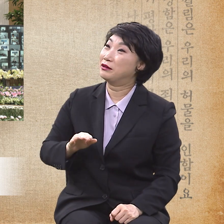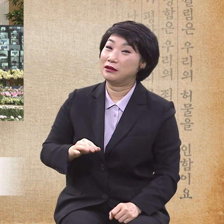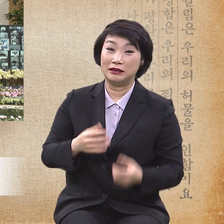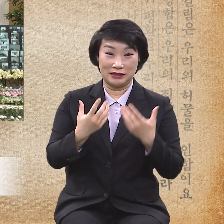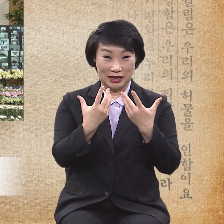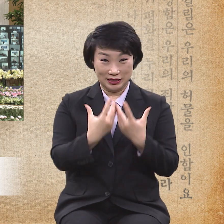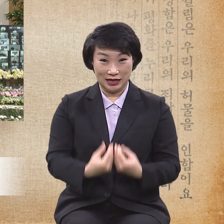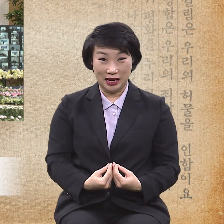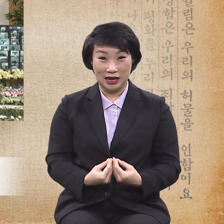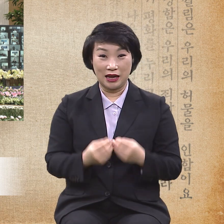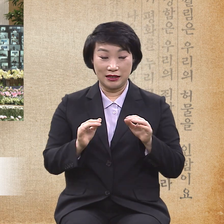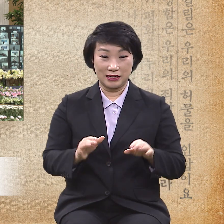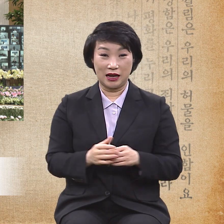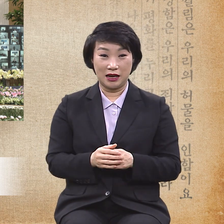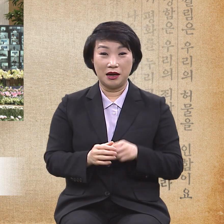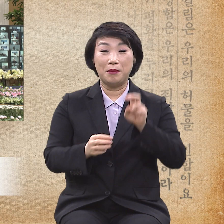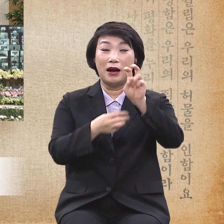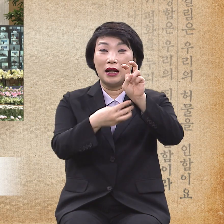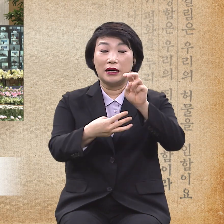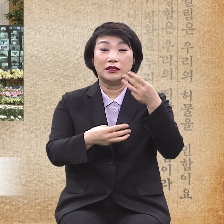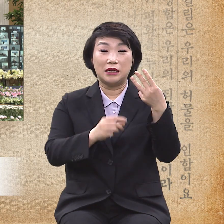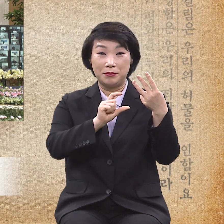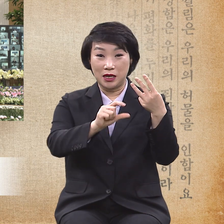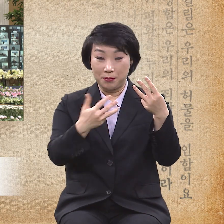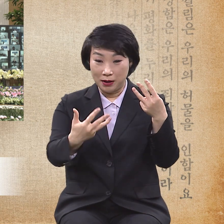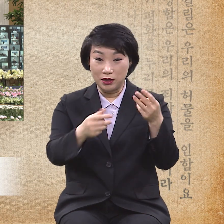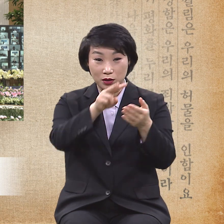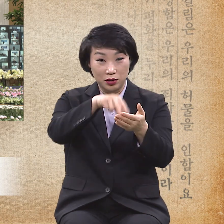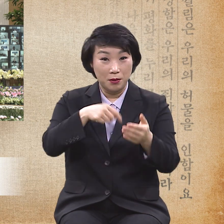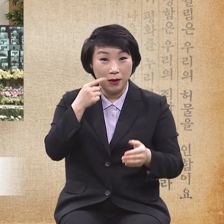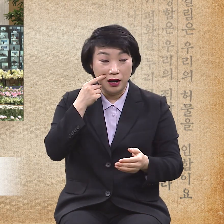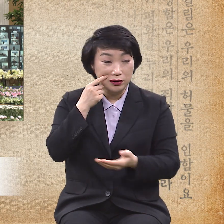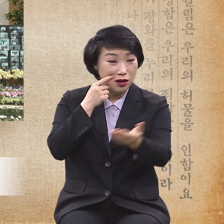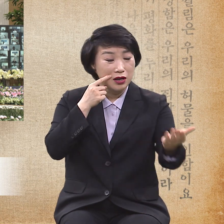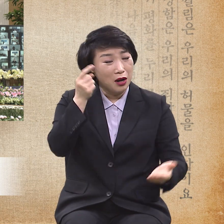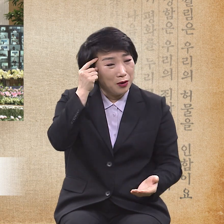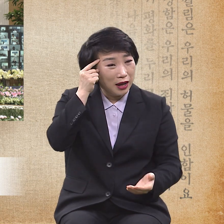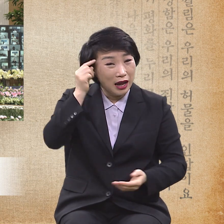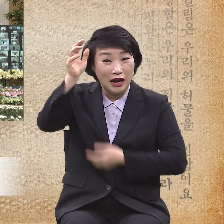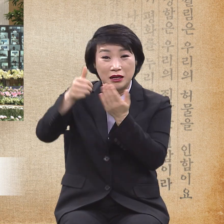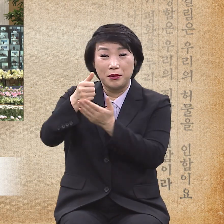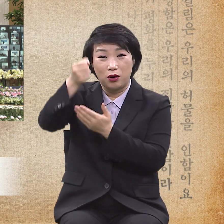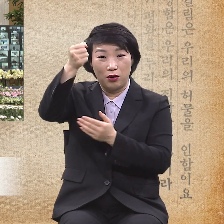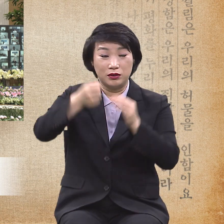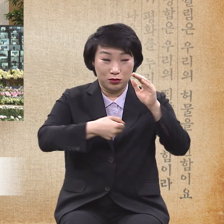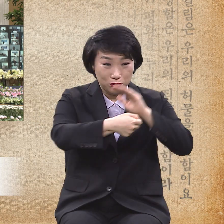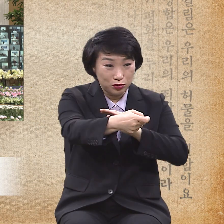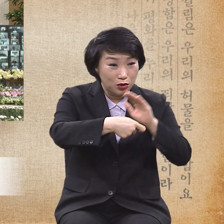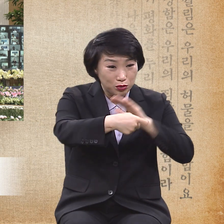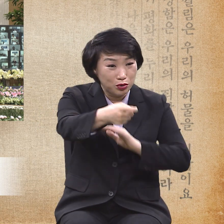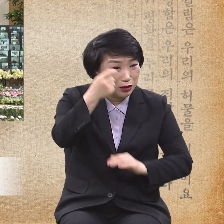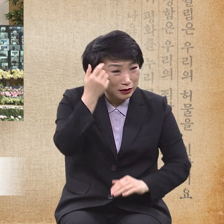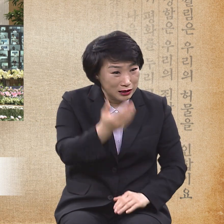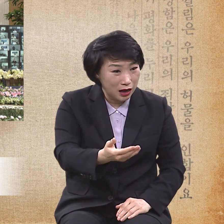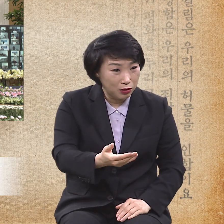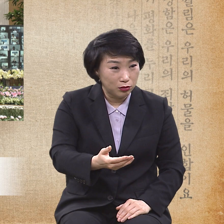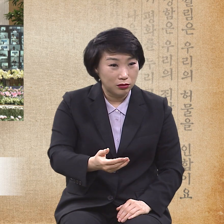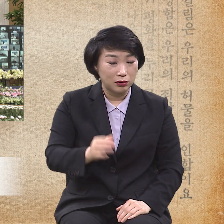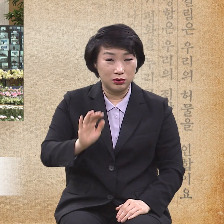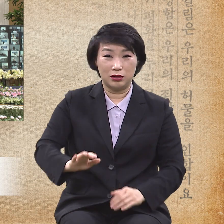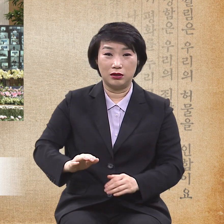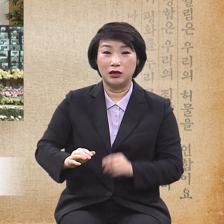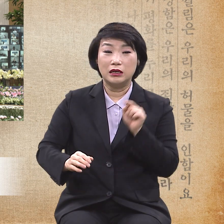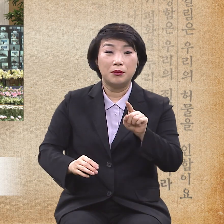예를 들어서 말라기 3장 8절에 보면 너희가 어째서 하나님의 것을 도둑질했느냐?